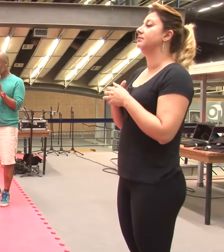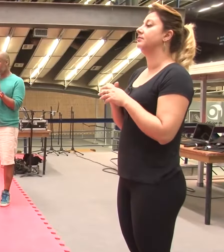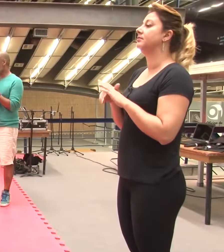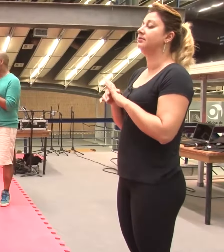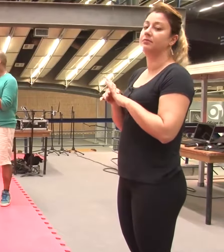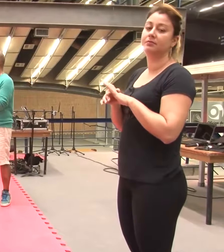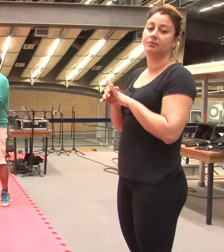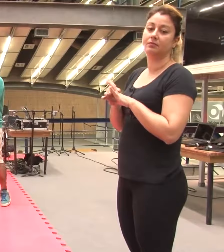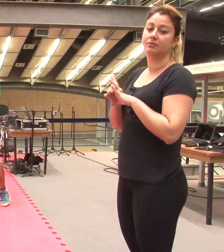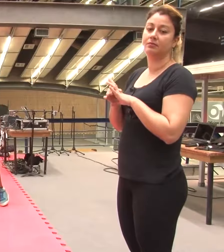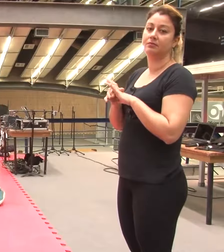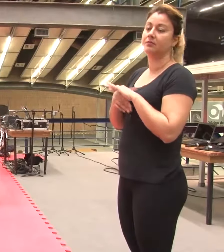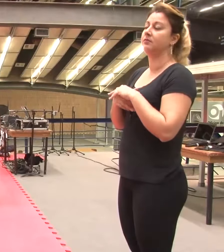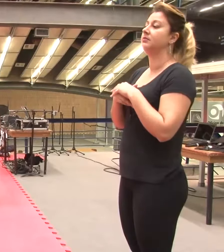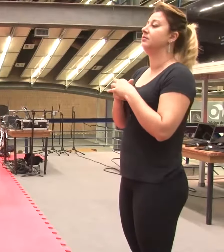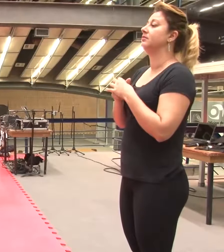Toda a sucessão de